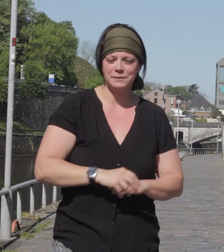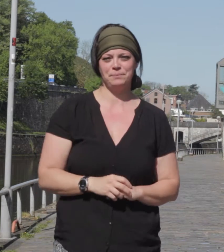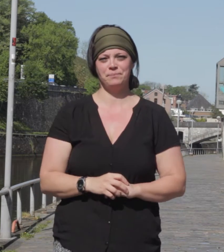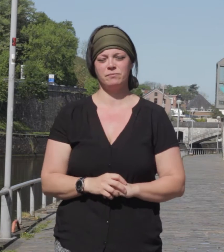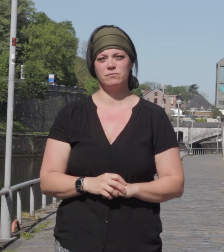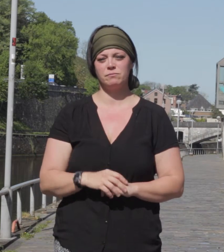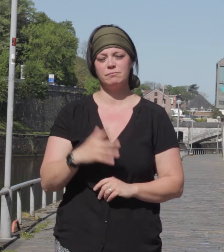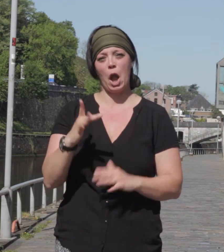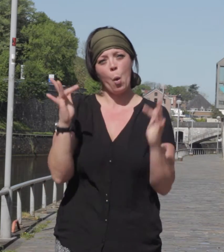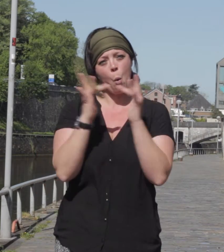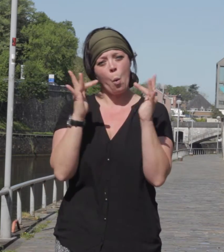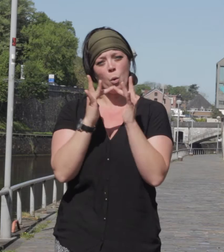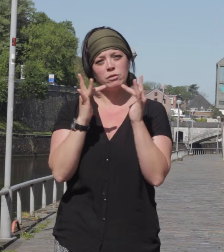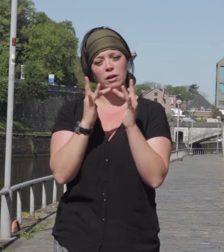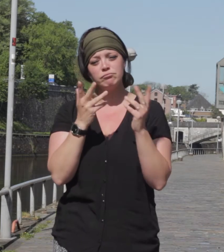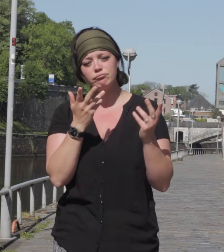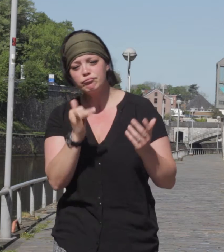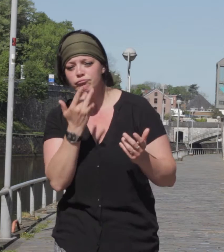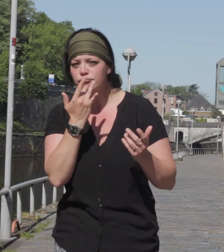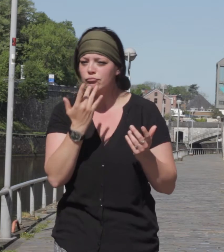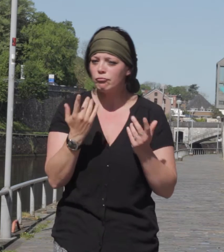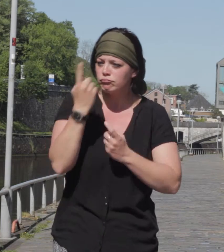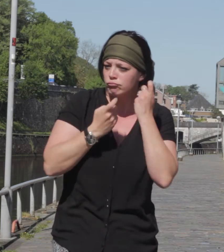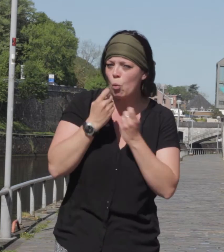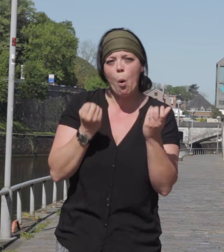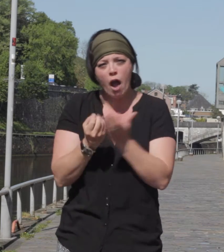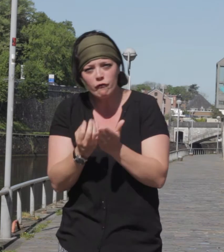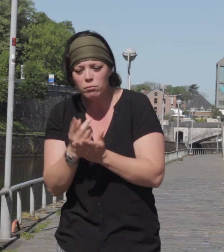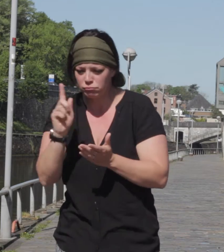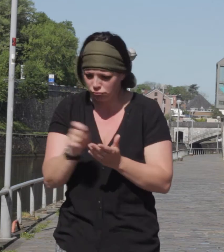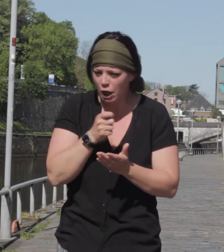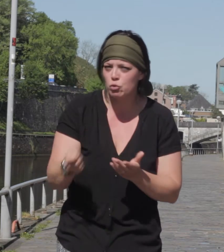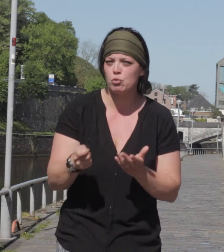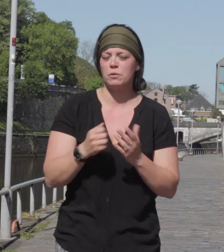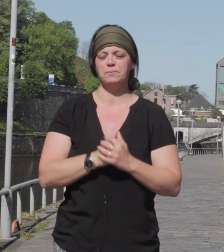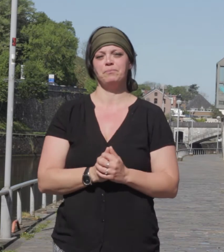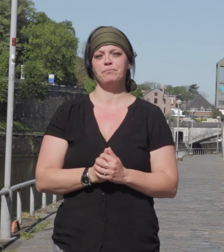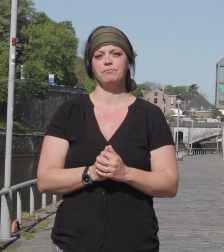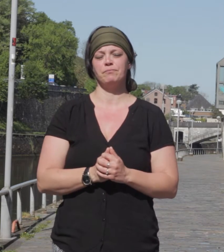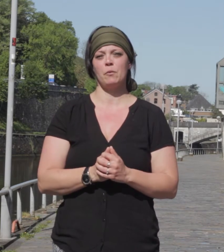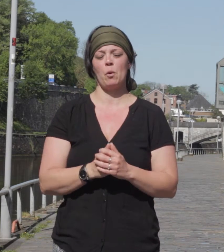votre disposition si vous souhaitez des informations complémentaires. Voici à nouveau nos coordonnées: